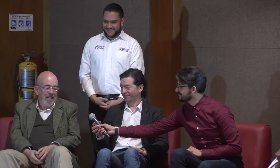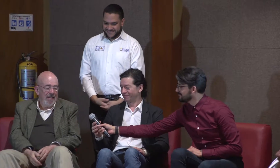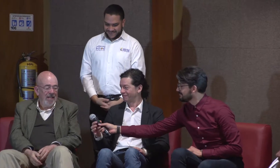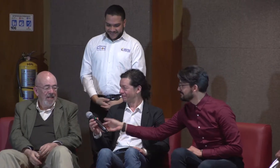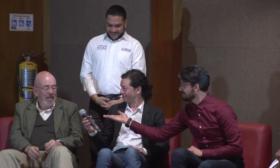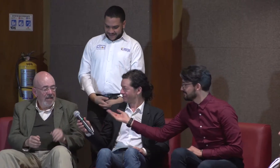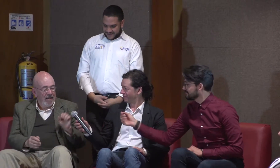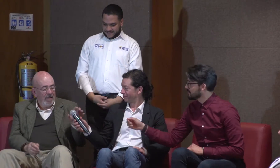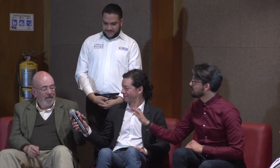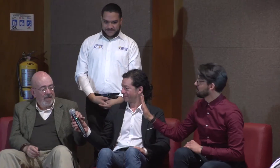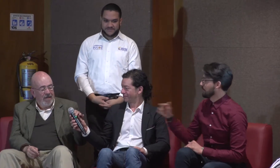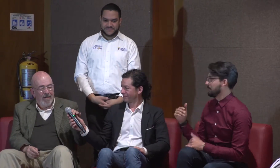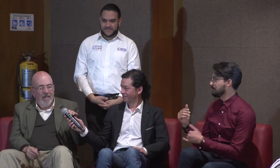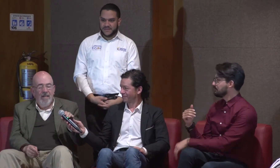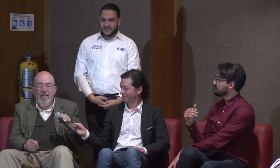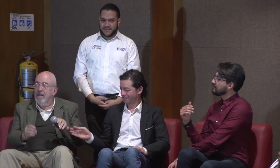Muchas gracias.